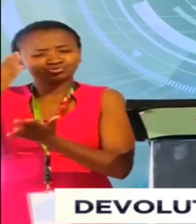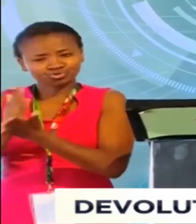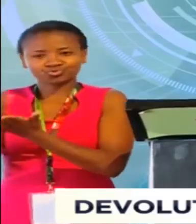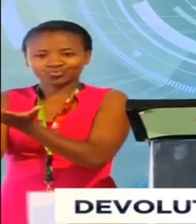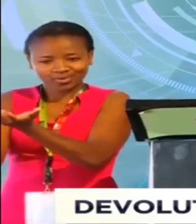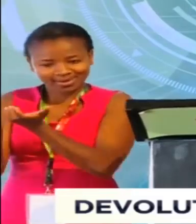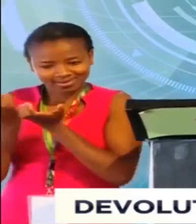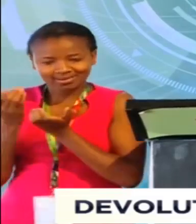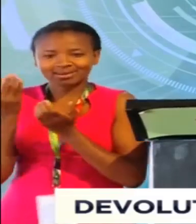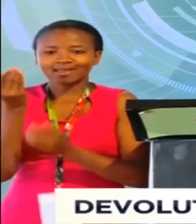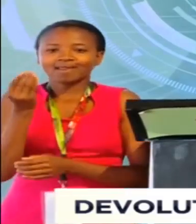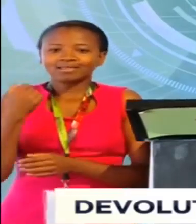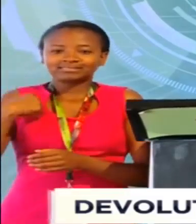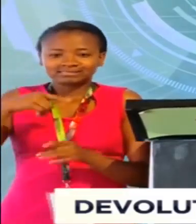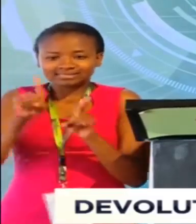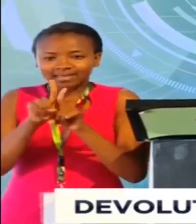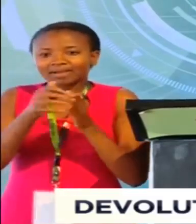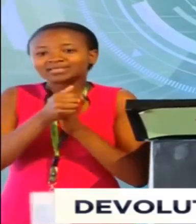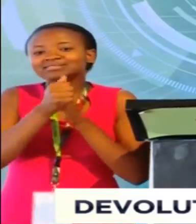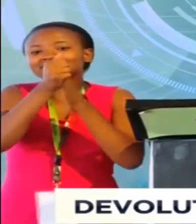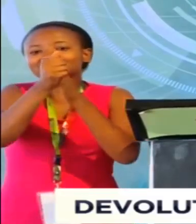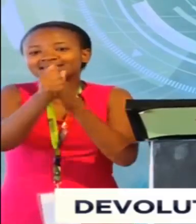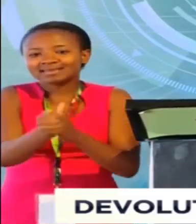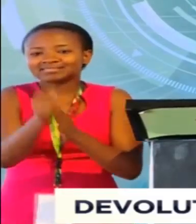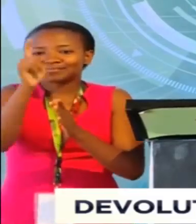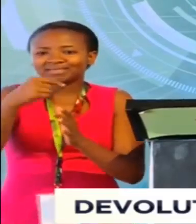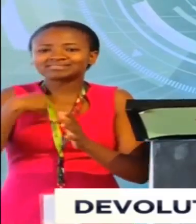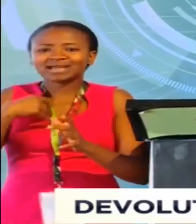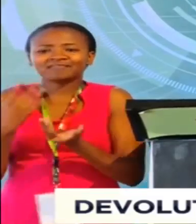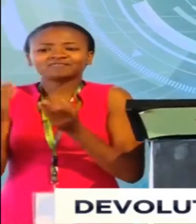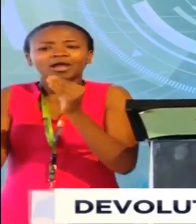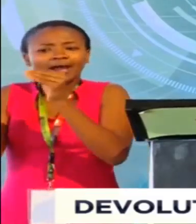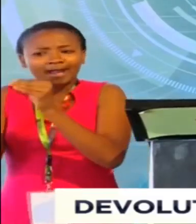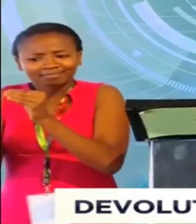tunahitaji kama viongozi kuwa na kikao